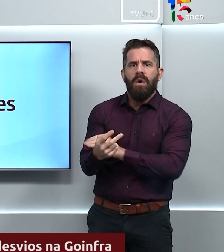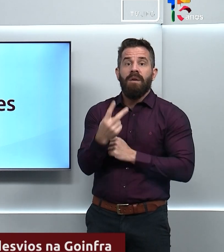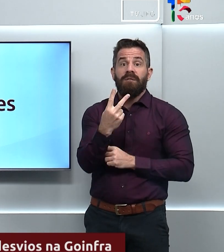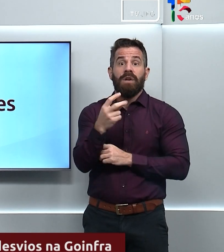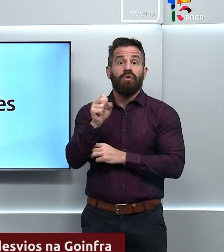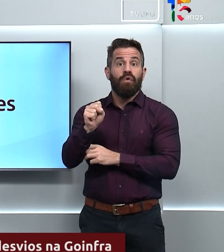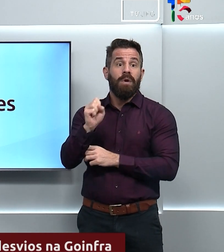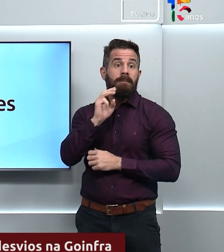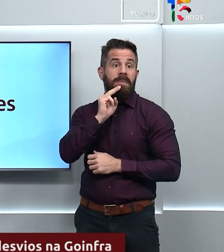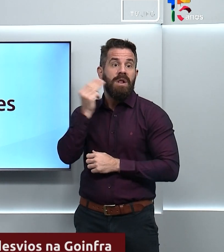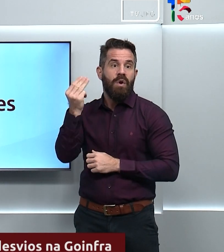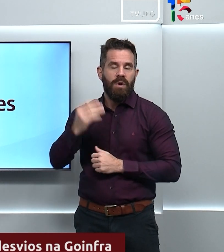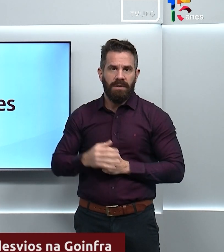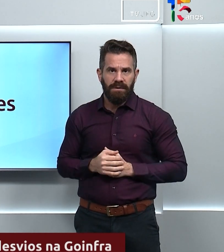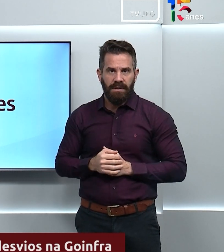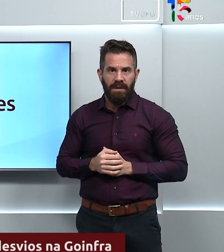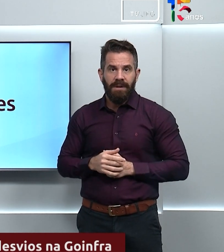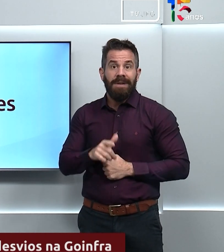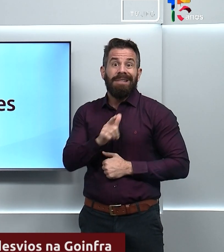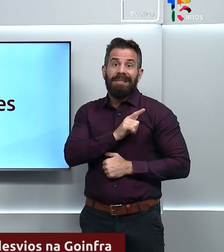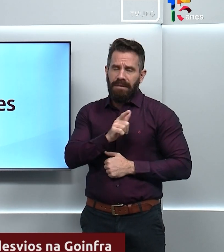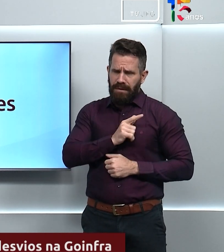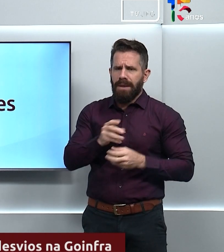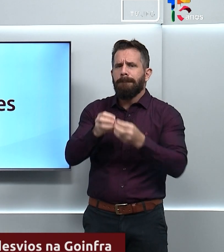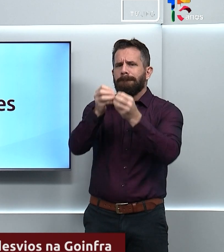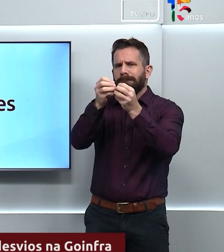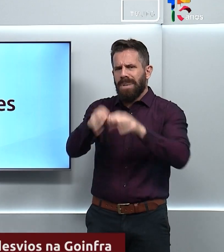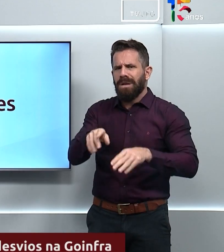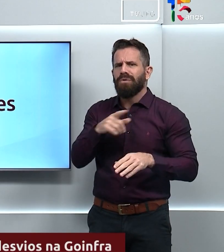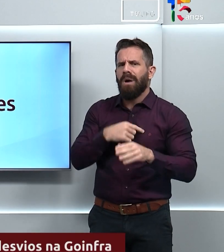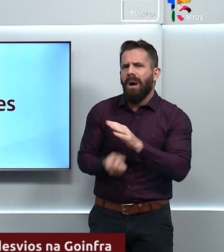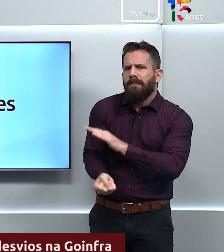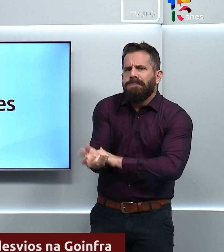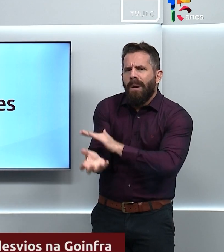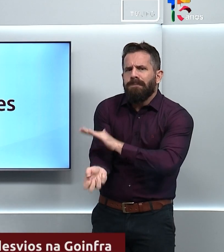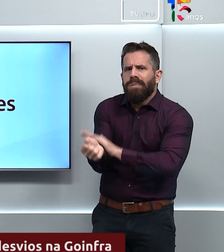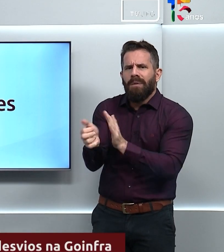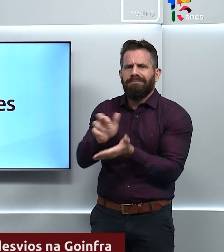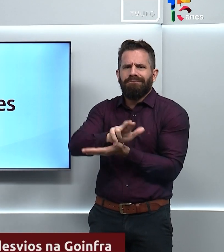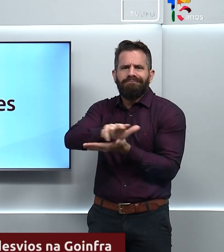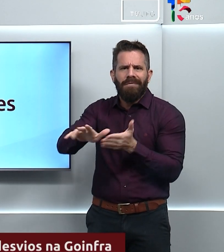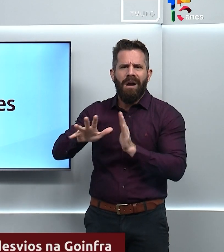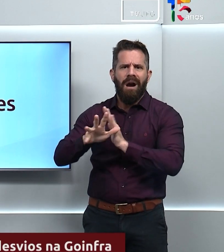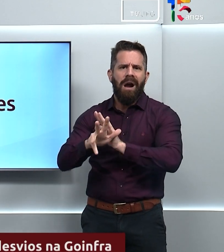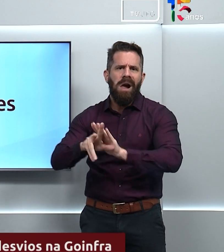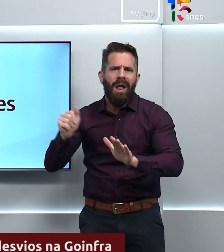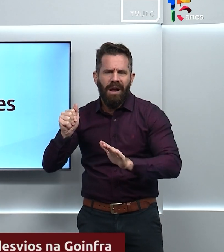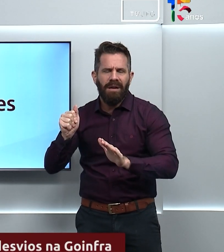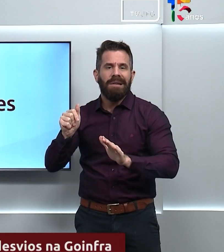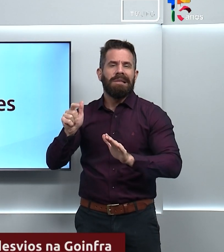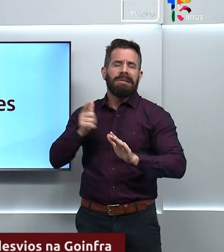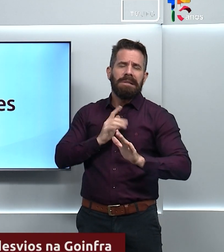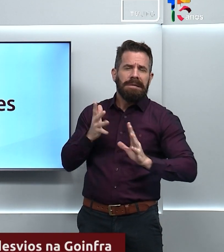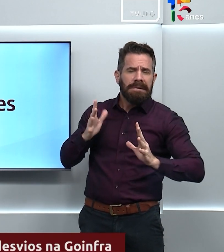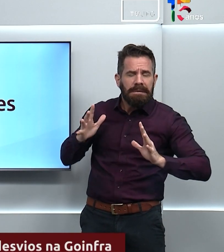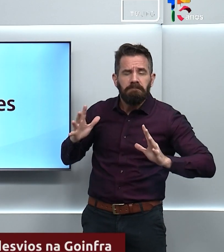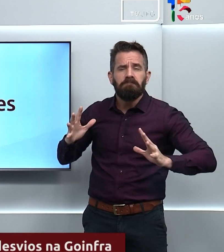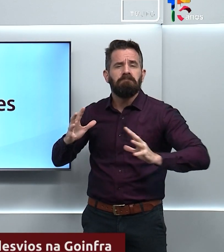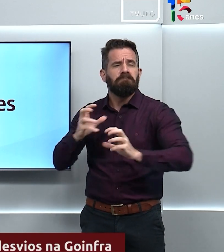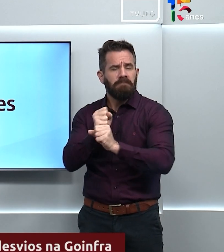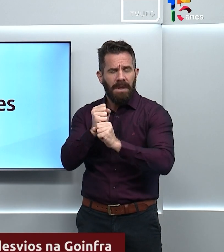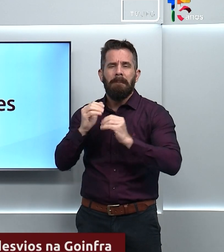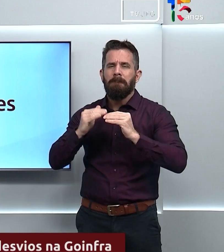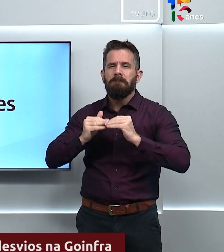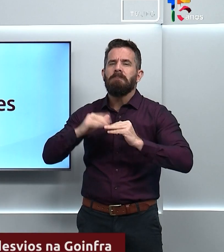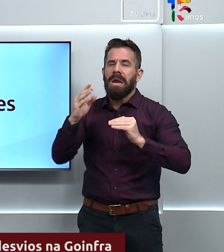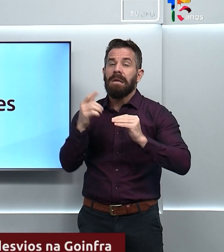milhões. Bom, e os prejuízos causados por esses pagamentos indevidos que estão sendo investigados podem